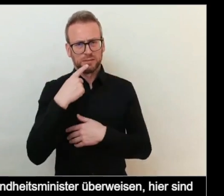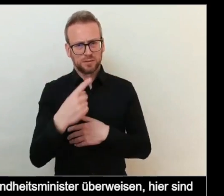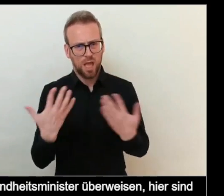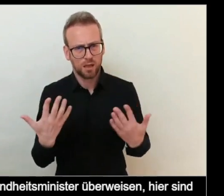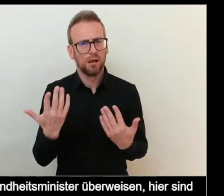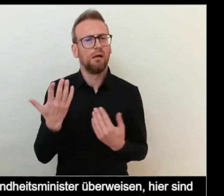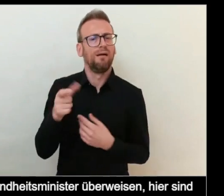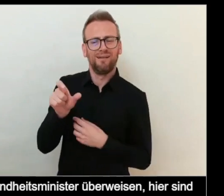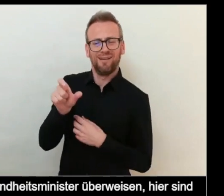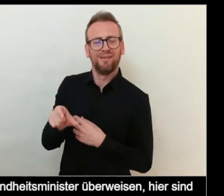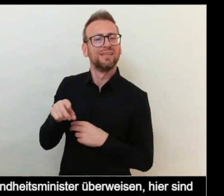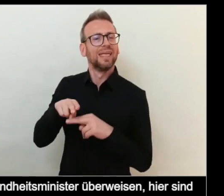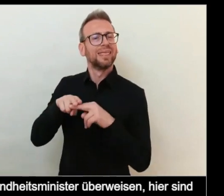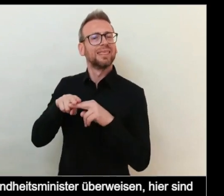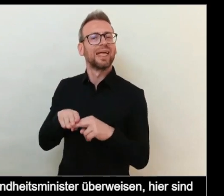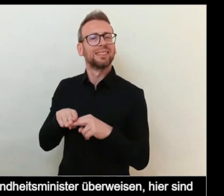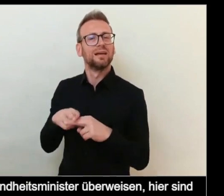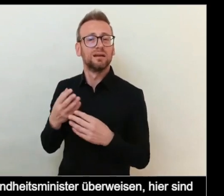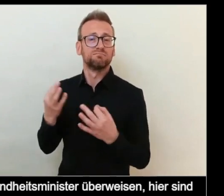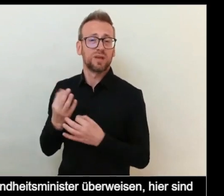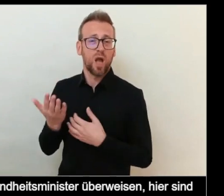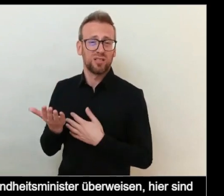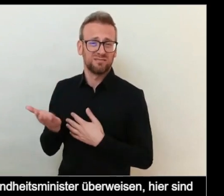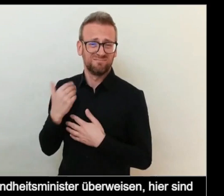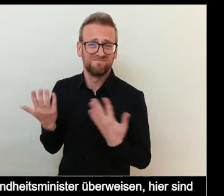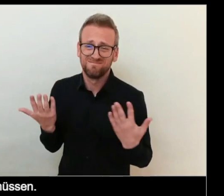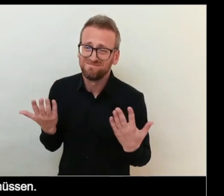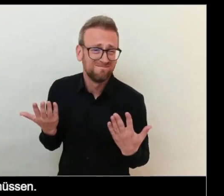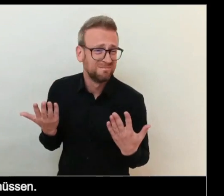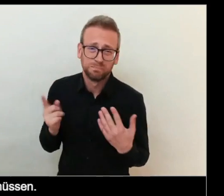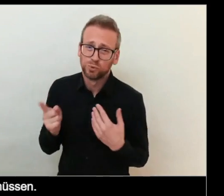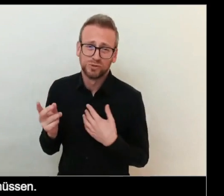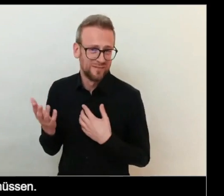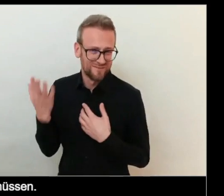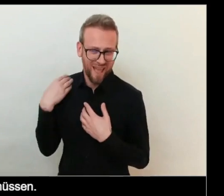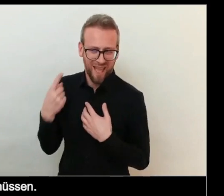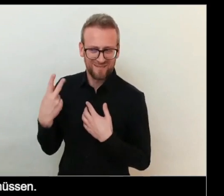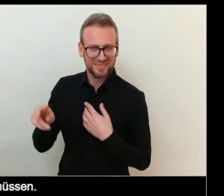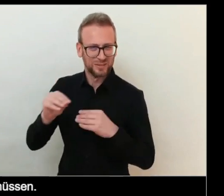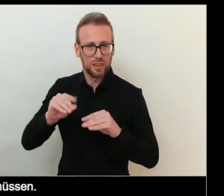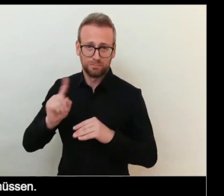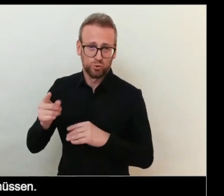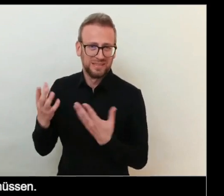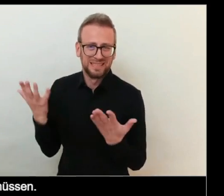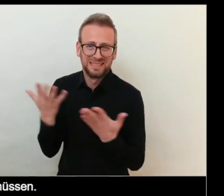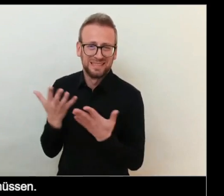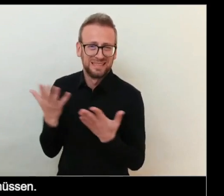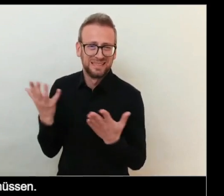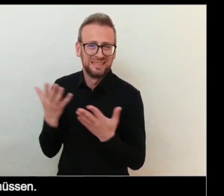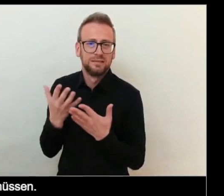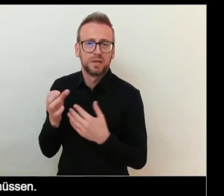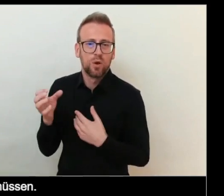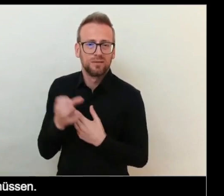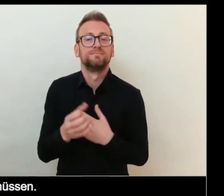dann vor Ort, das sind dann die Regierungen, die Schulämter und genau das werden wir auch mit dem Finanzministerium, die für die Beamten zuständig sind, eben